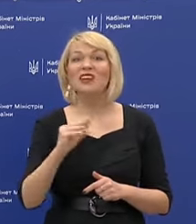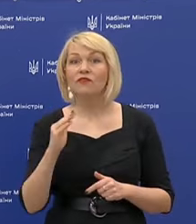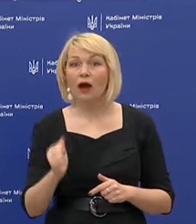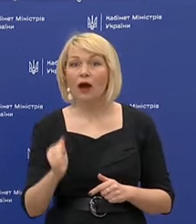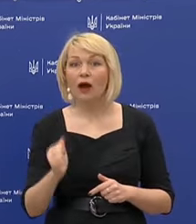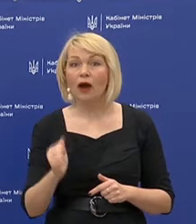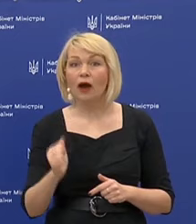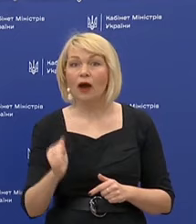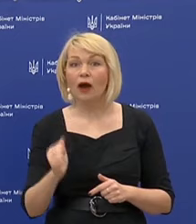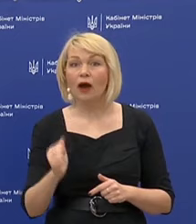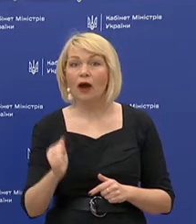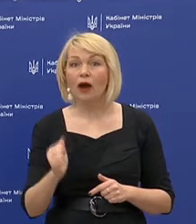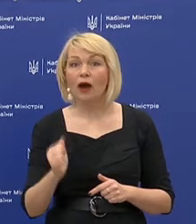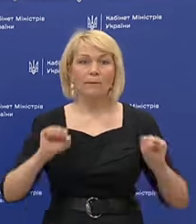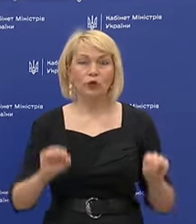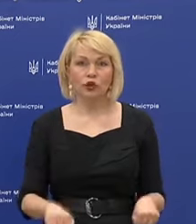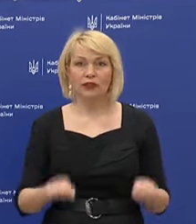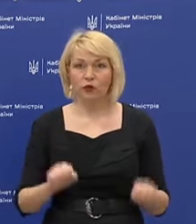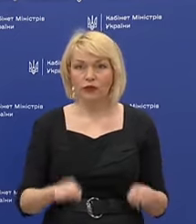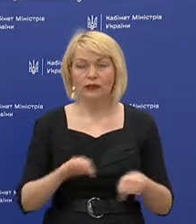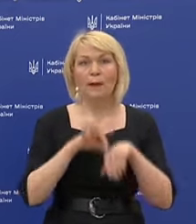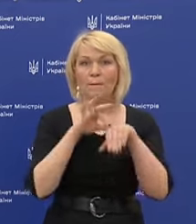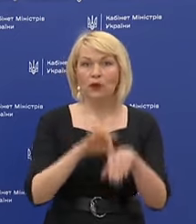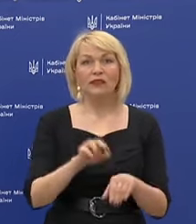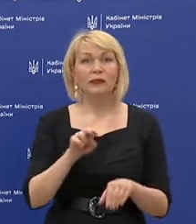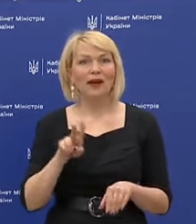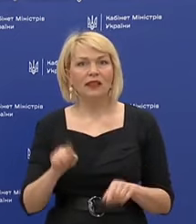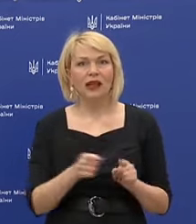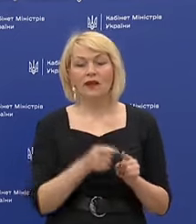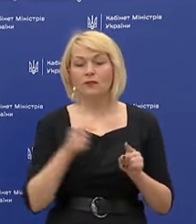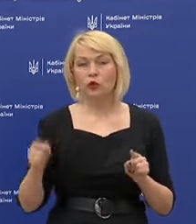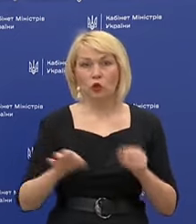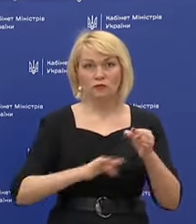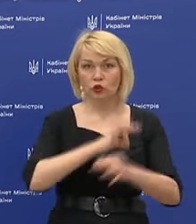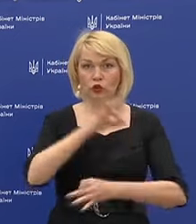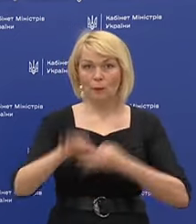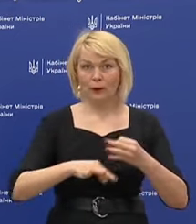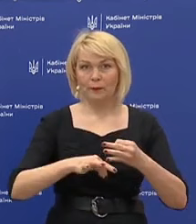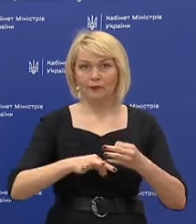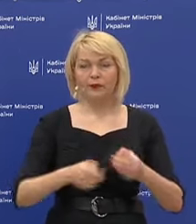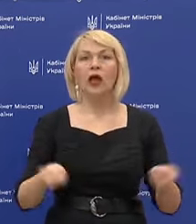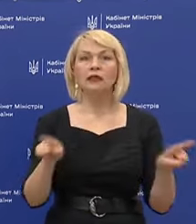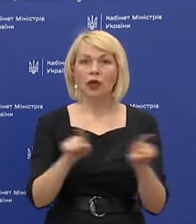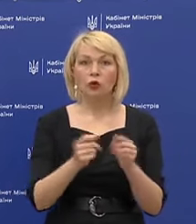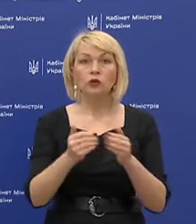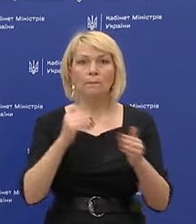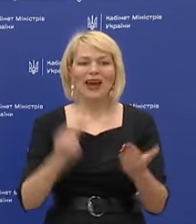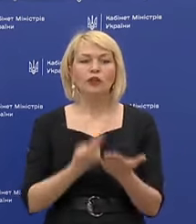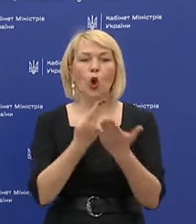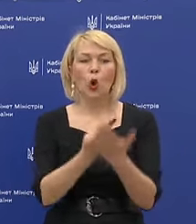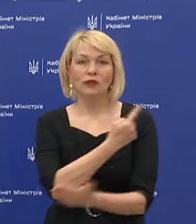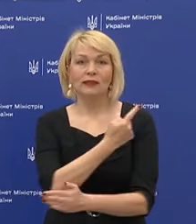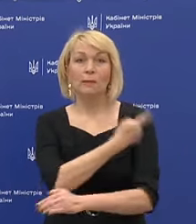якщо немає можливості провести ПЛР впродовж доби. Також перед